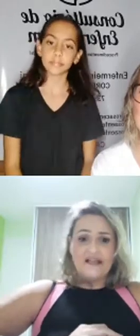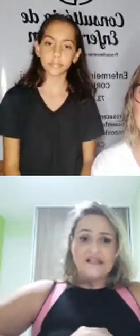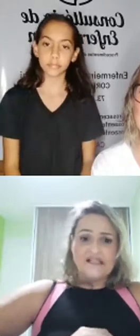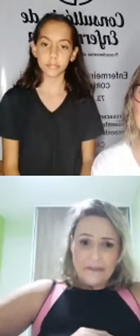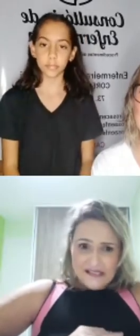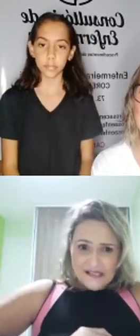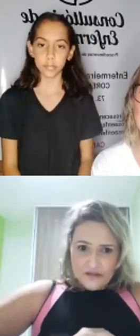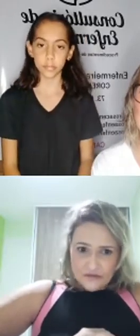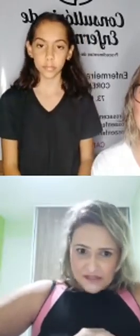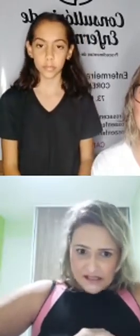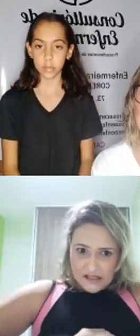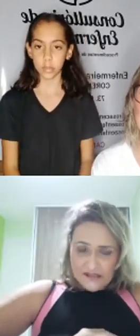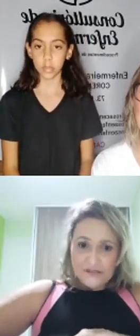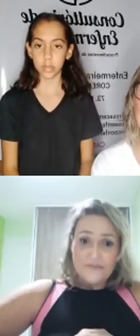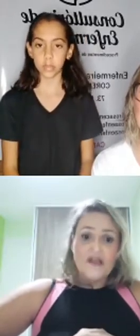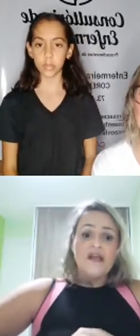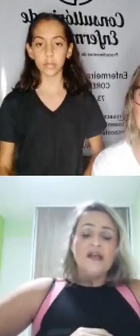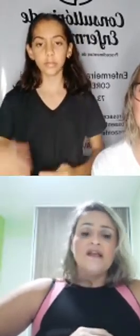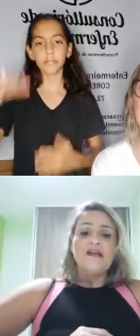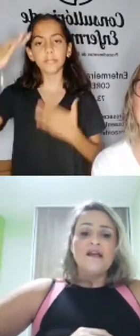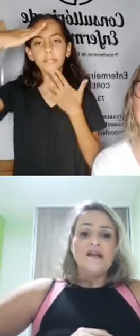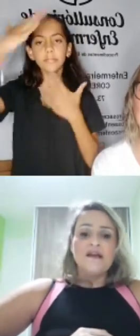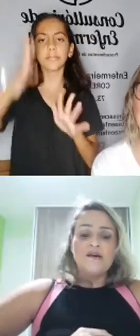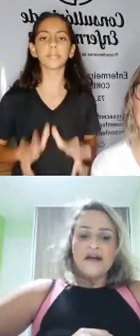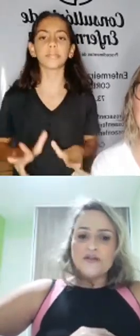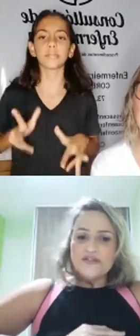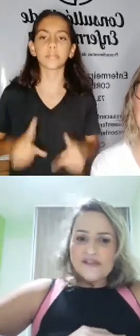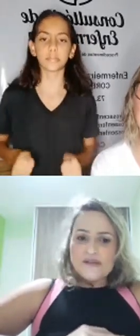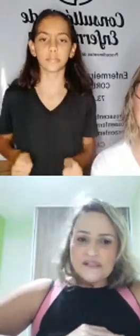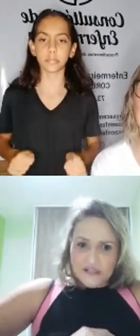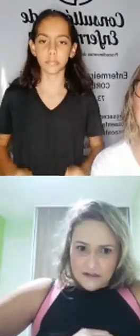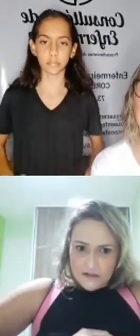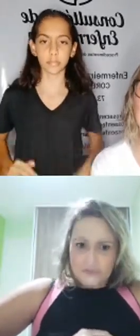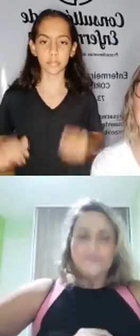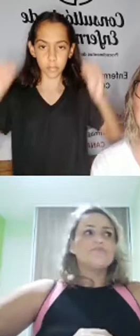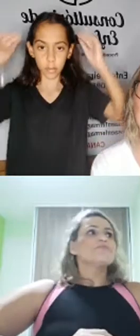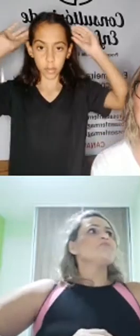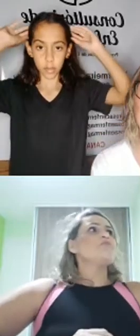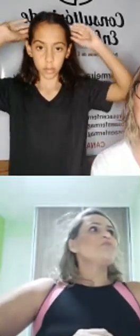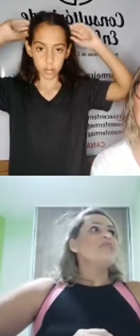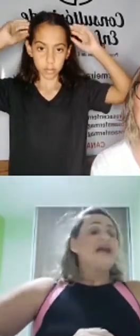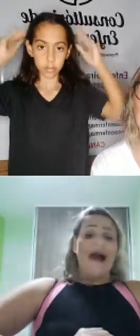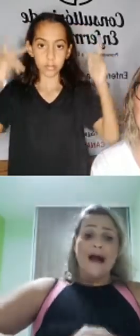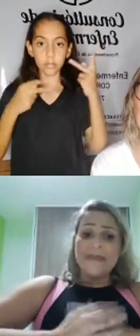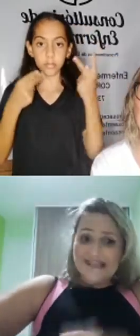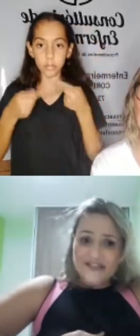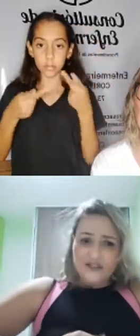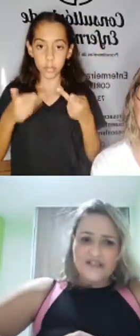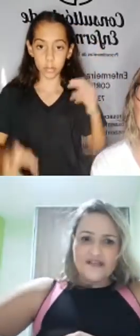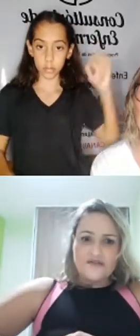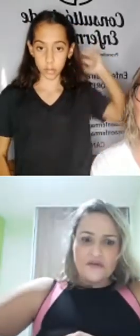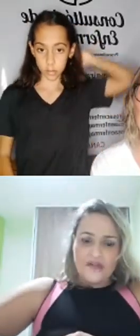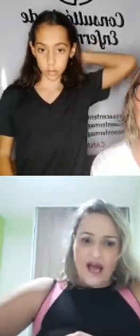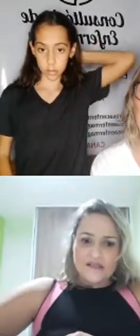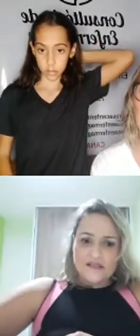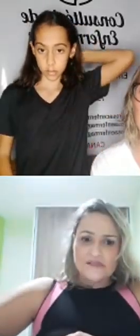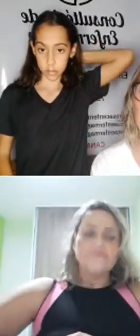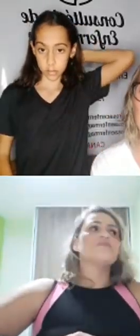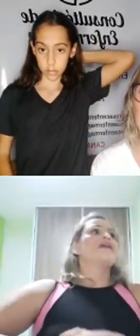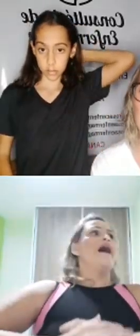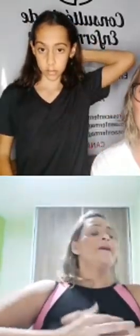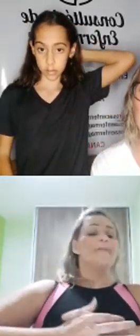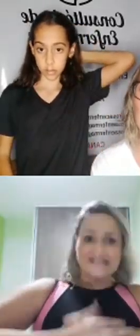quero agradecer a presença de vocês. E eu quero dizer o seguinte, apesar de todas as